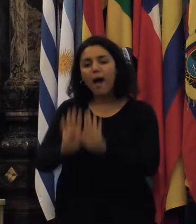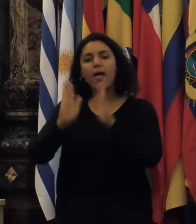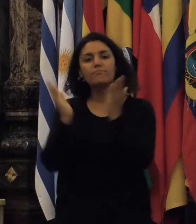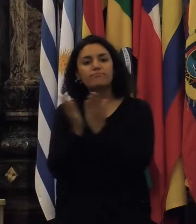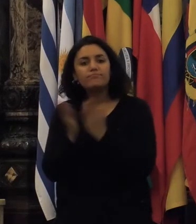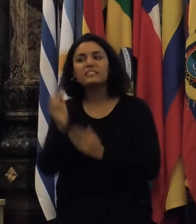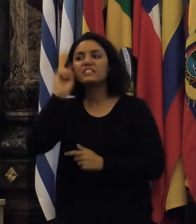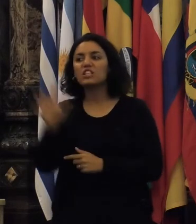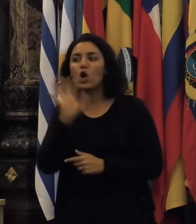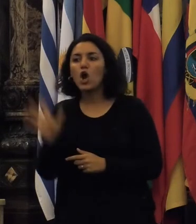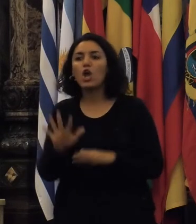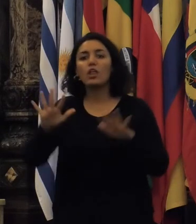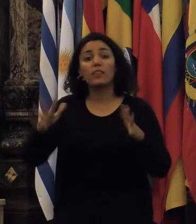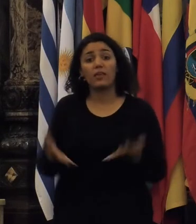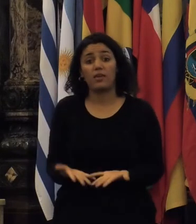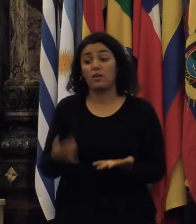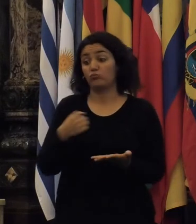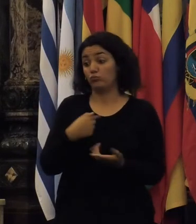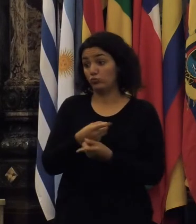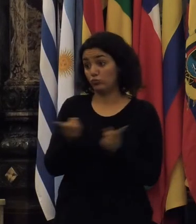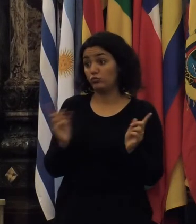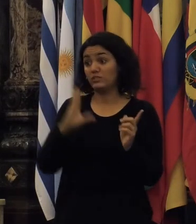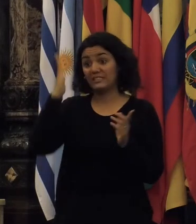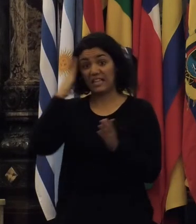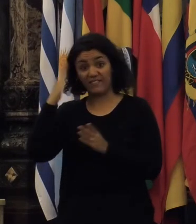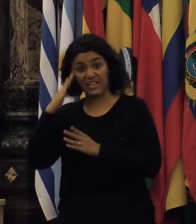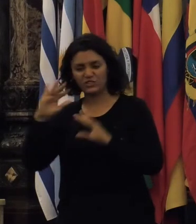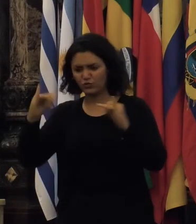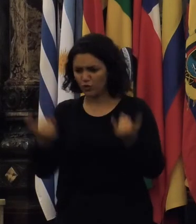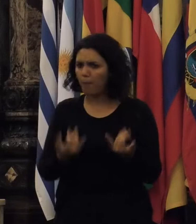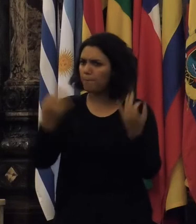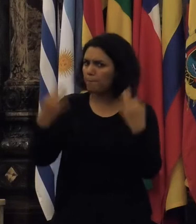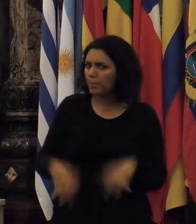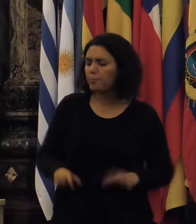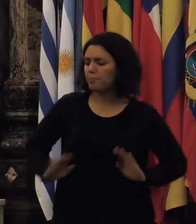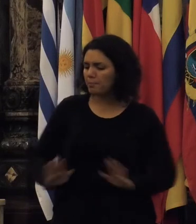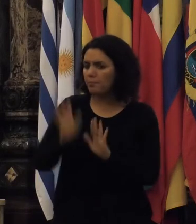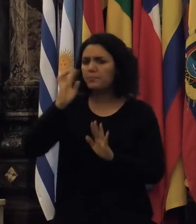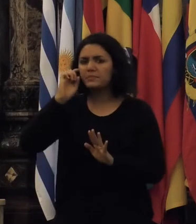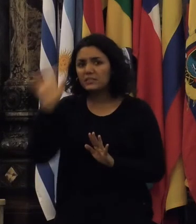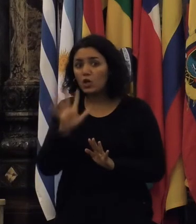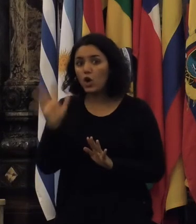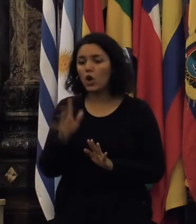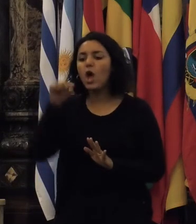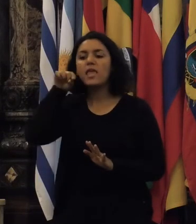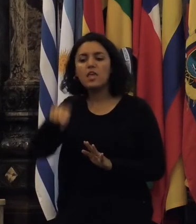los criterios que nosotros fundamos para la formación de psicólogos tengan asidero.